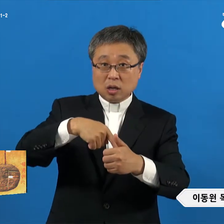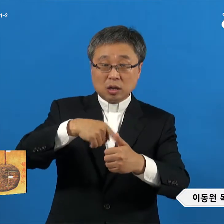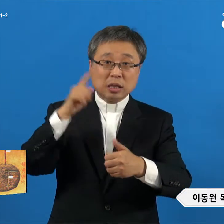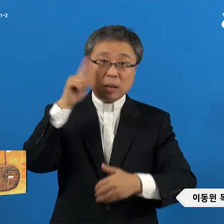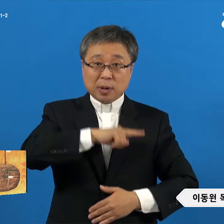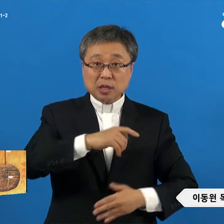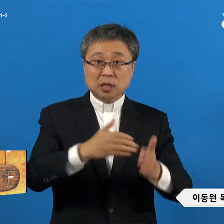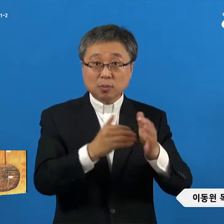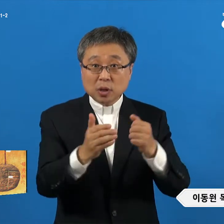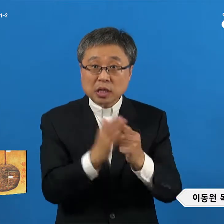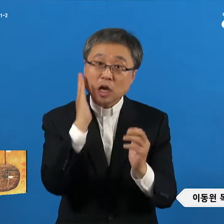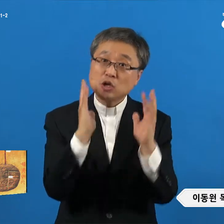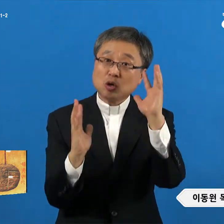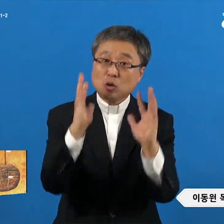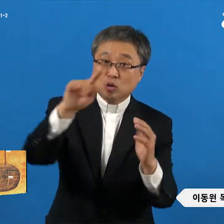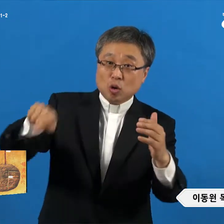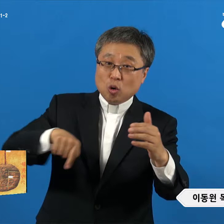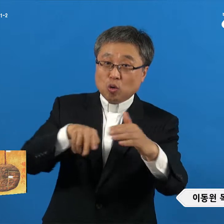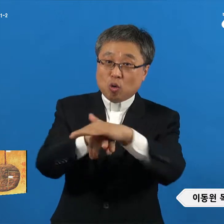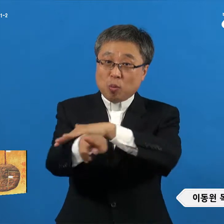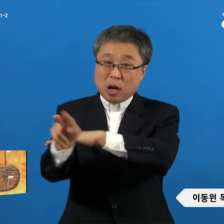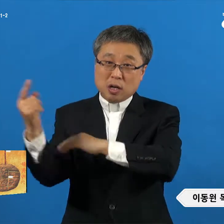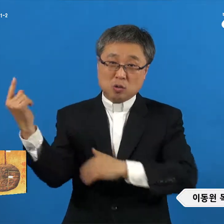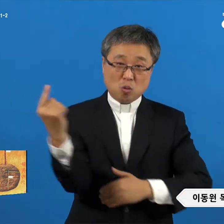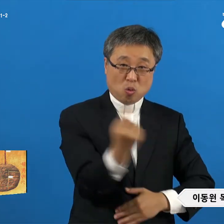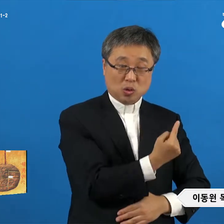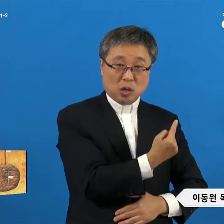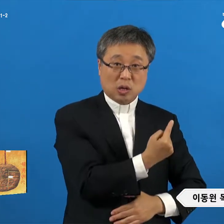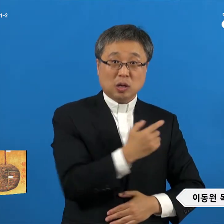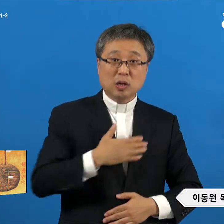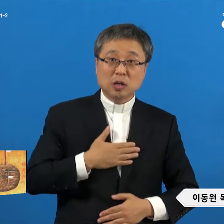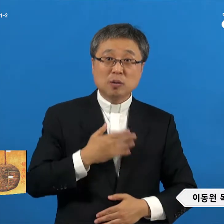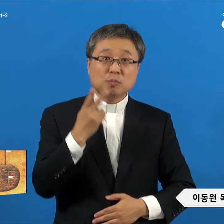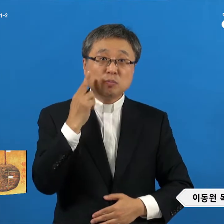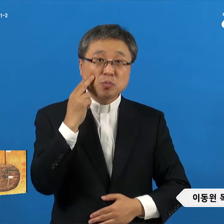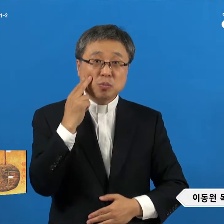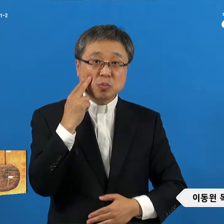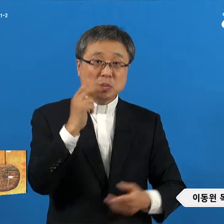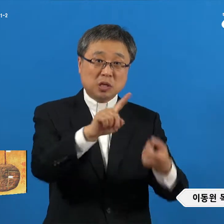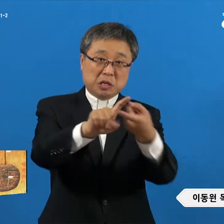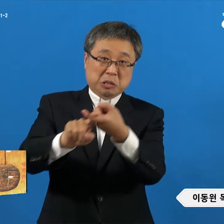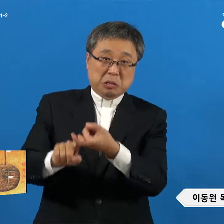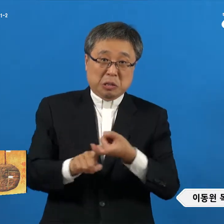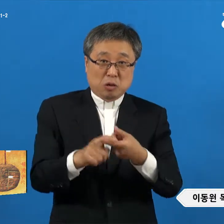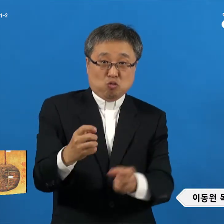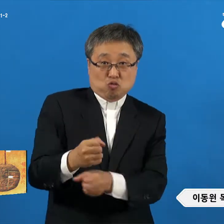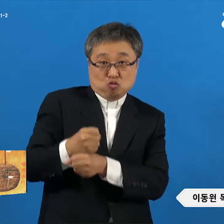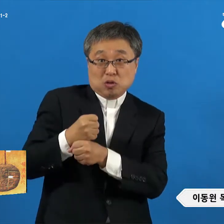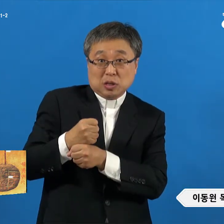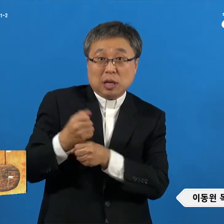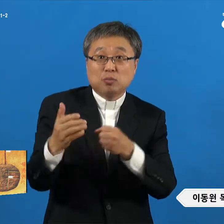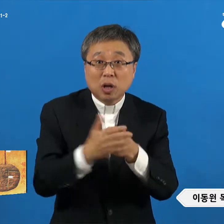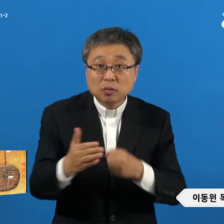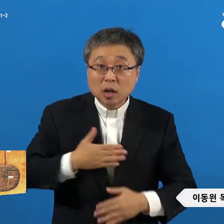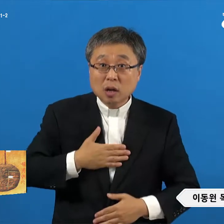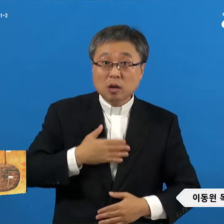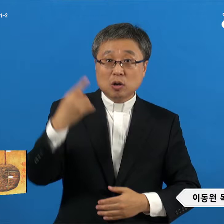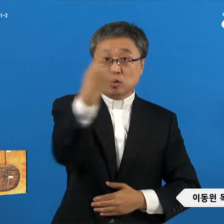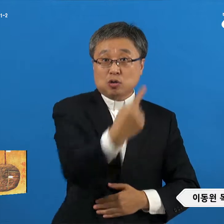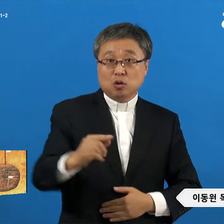이제 들어온 거예요. 연합군에게 몰려서. 네. 근데 45년에 전쟁이 끝나잖아요. 근데 정글에 들어와 있었기